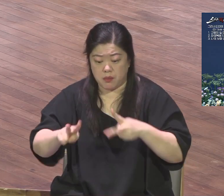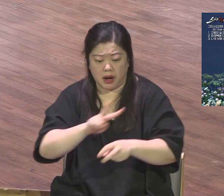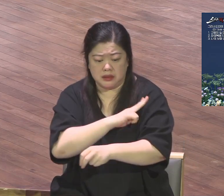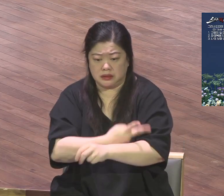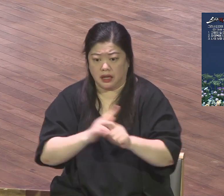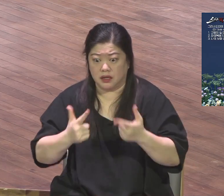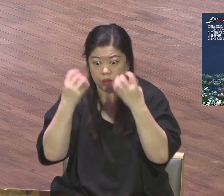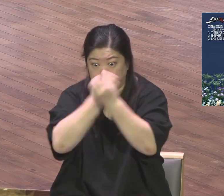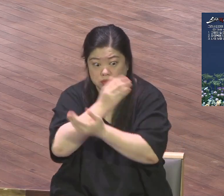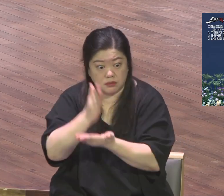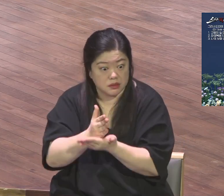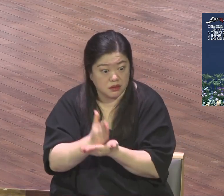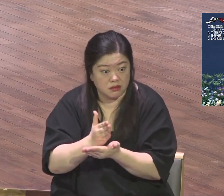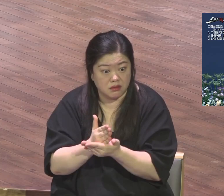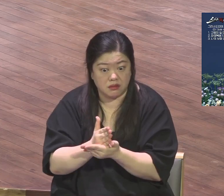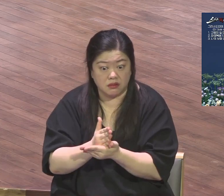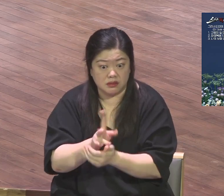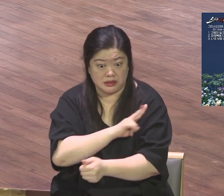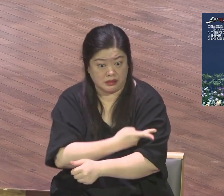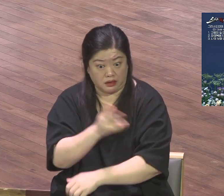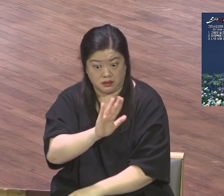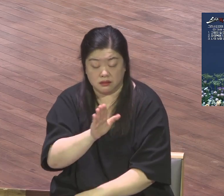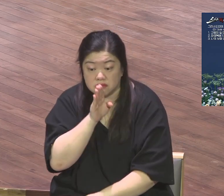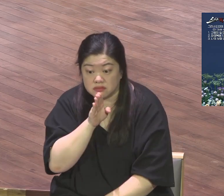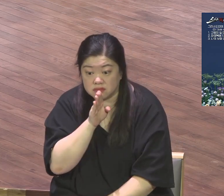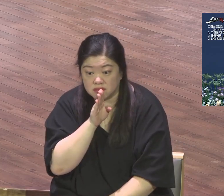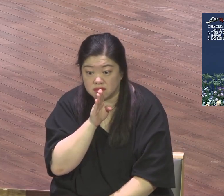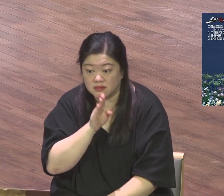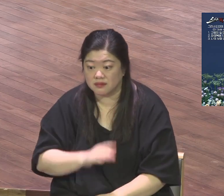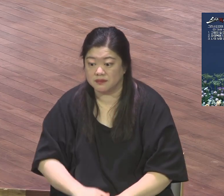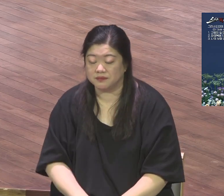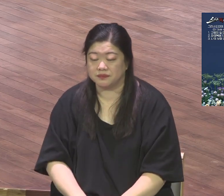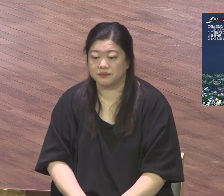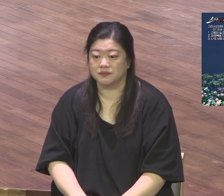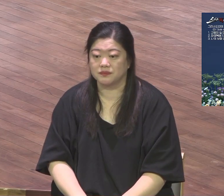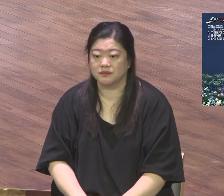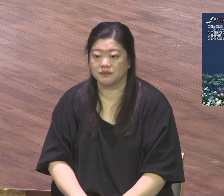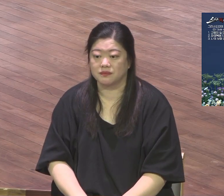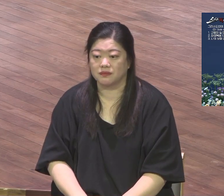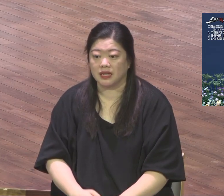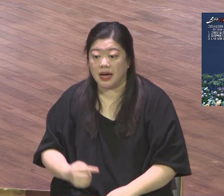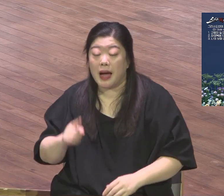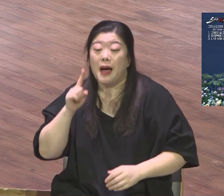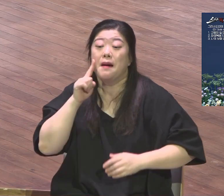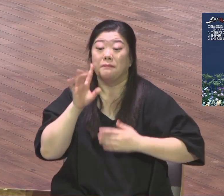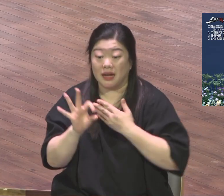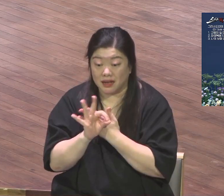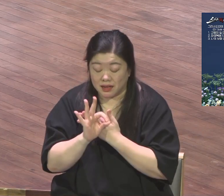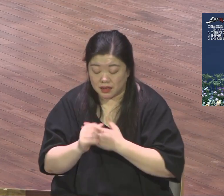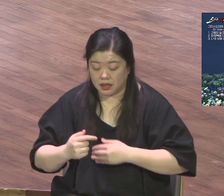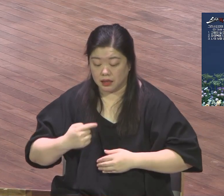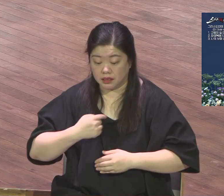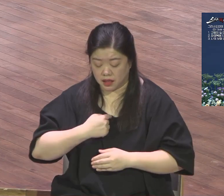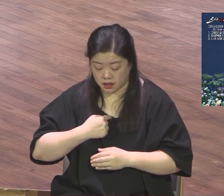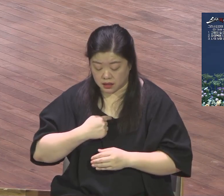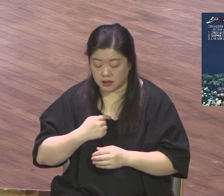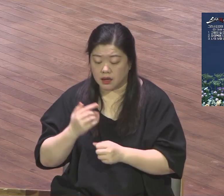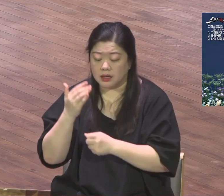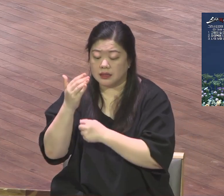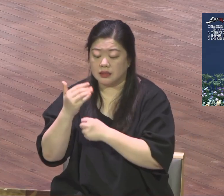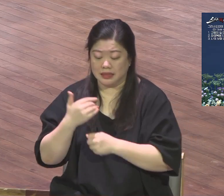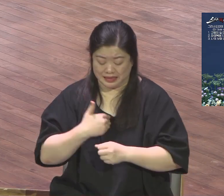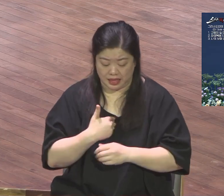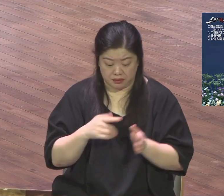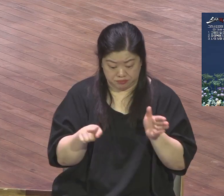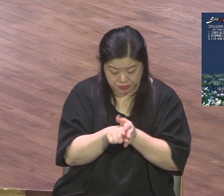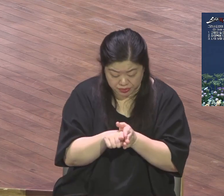가진 복음이 하나님 나라의 성경이 말하고 있는 복음과 일치하고 있다고 하면은 왜 우리가 흔들립니까? 왜